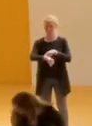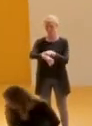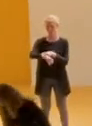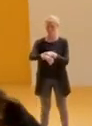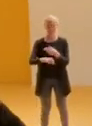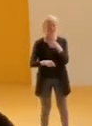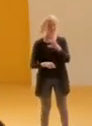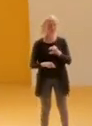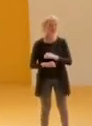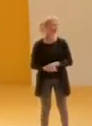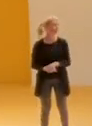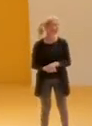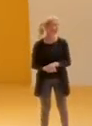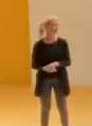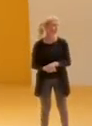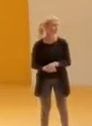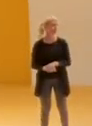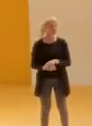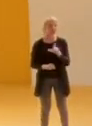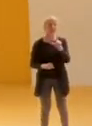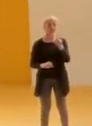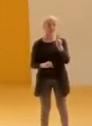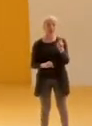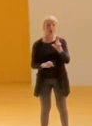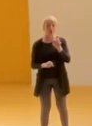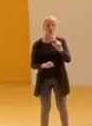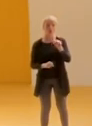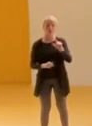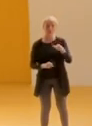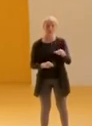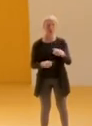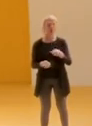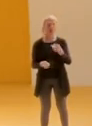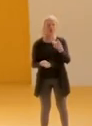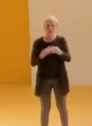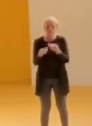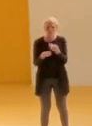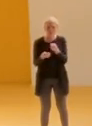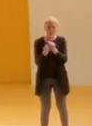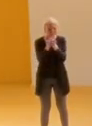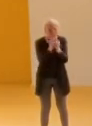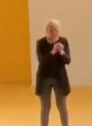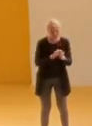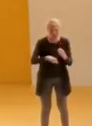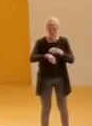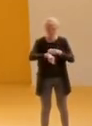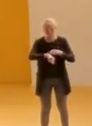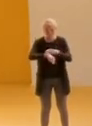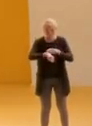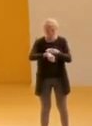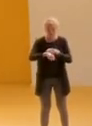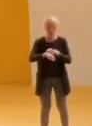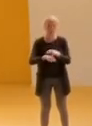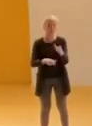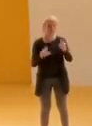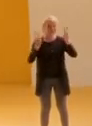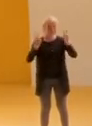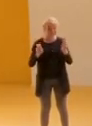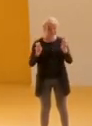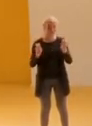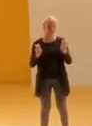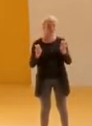rozkop postawił na specyficzne zmiany w tym co robił tu mamy cytat z jednego z opracowań